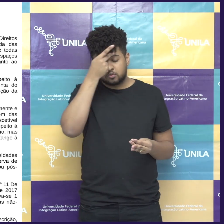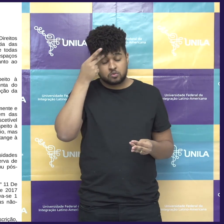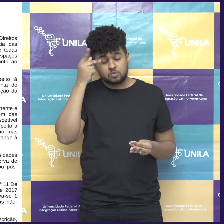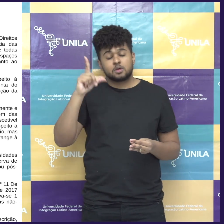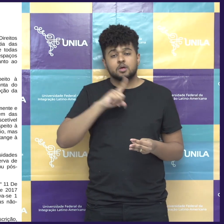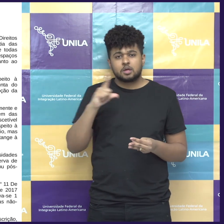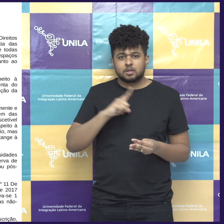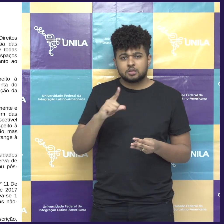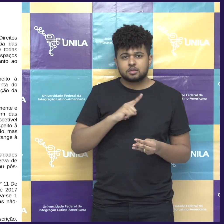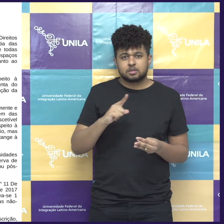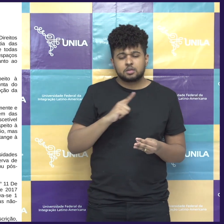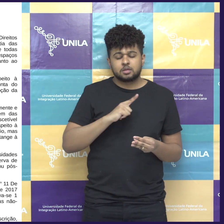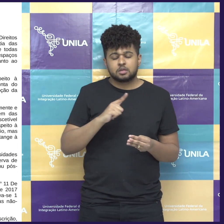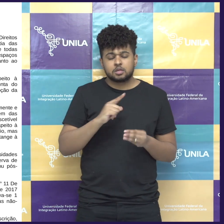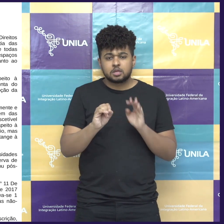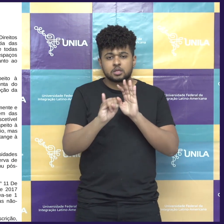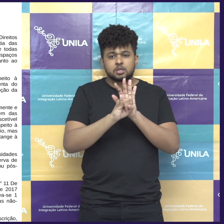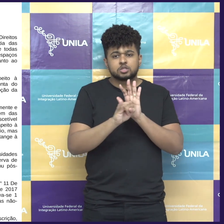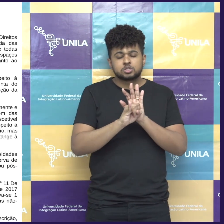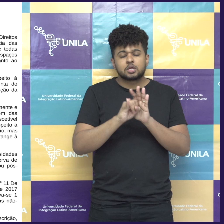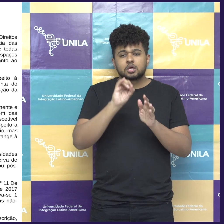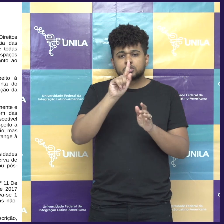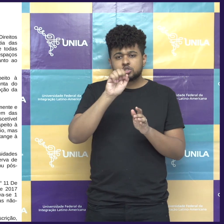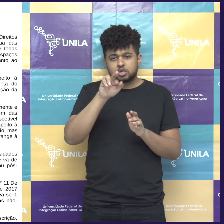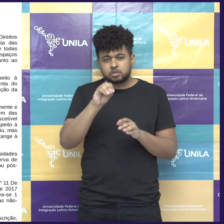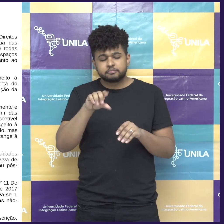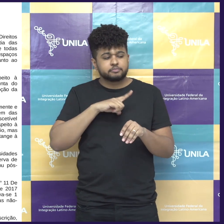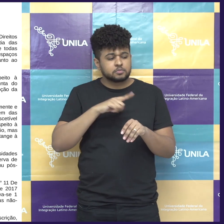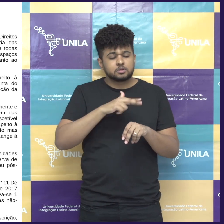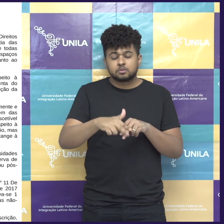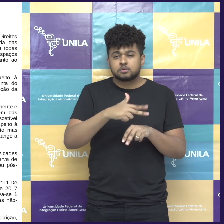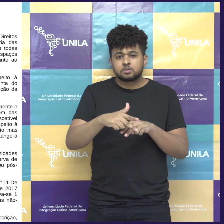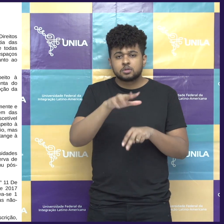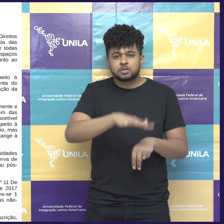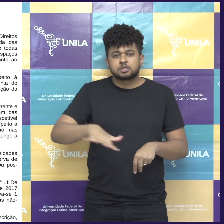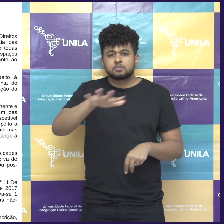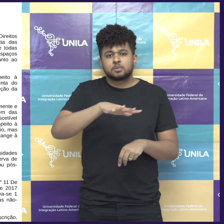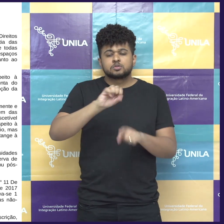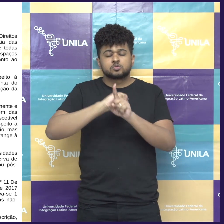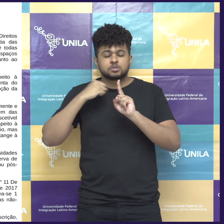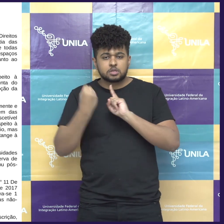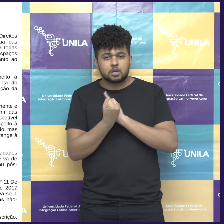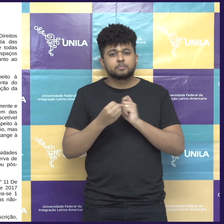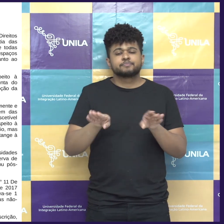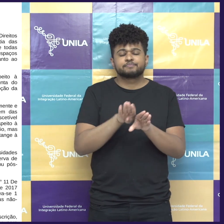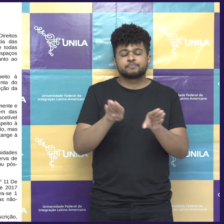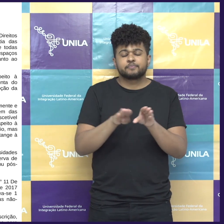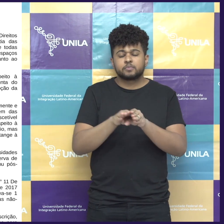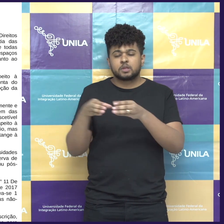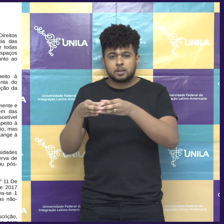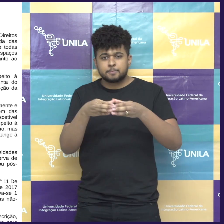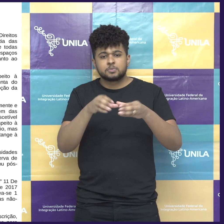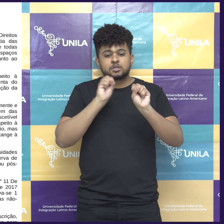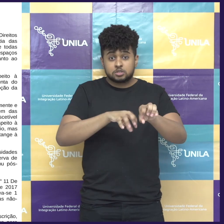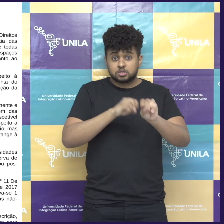suas identidades de gênero não reconhecida em diferentes espaços sociais, nos sistemas e instituições de